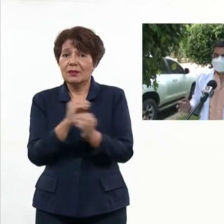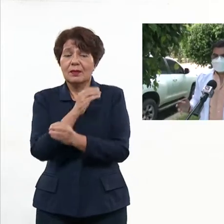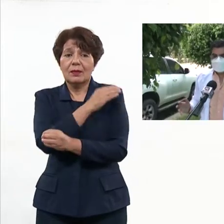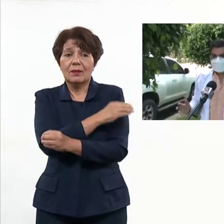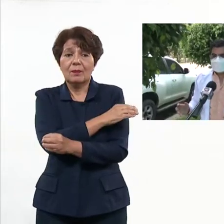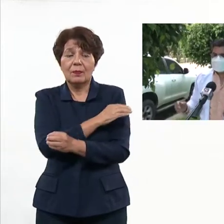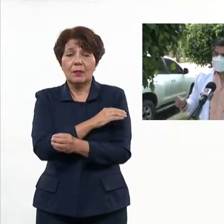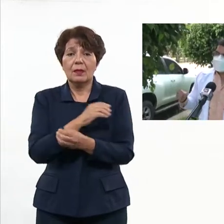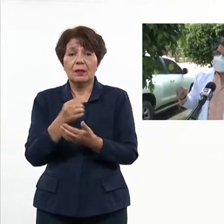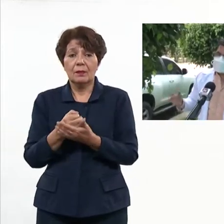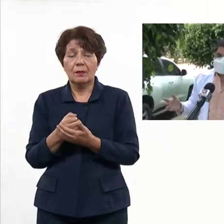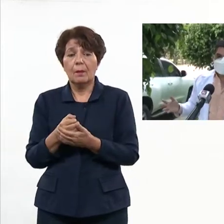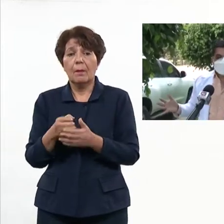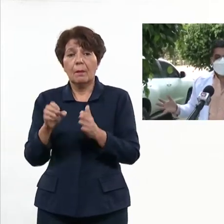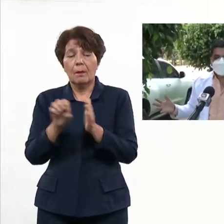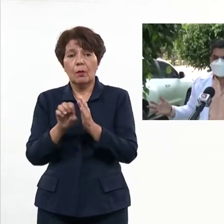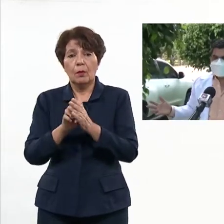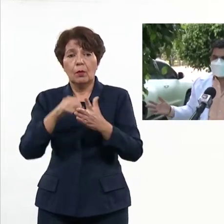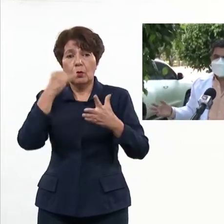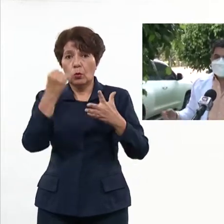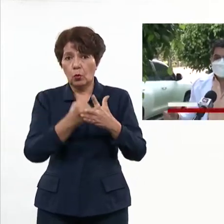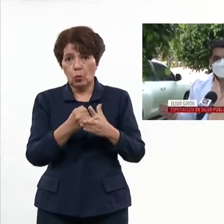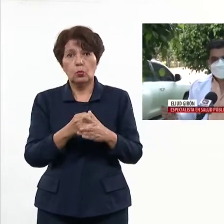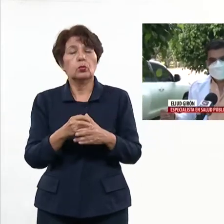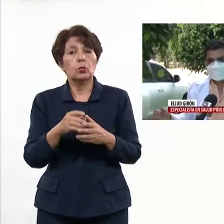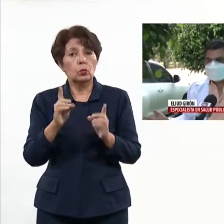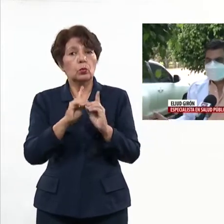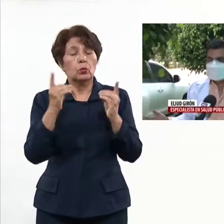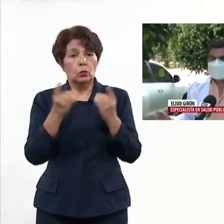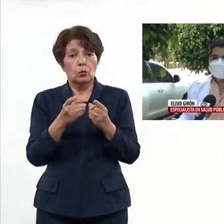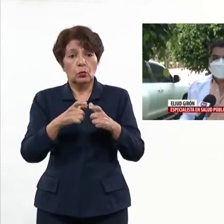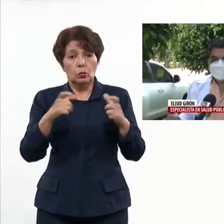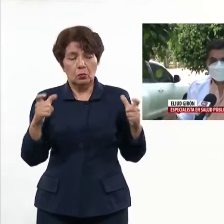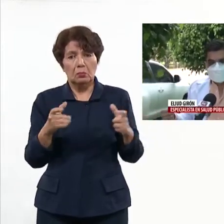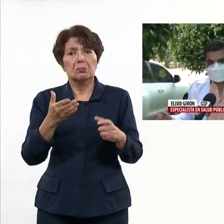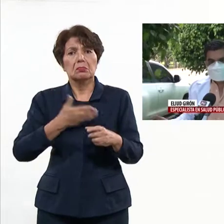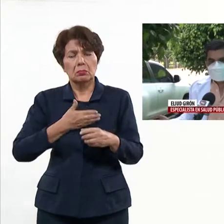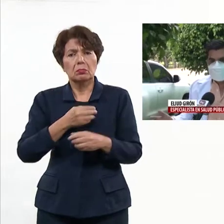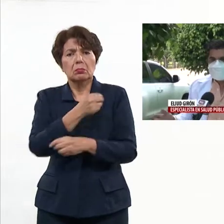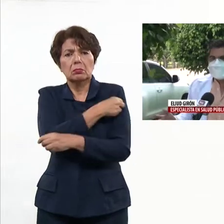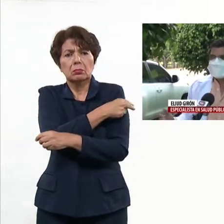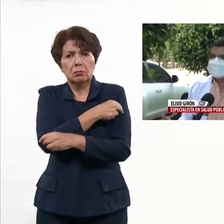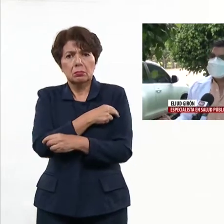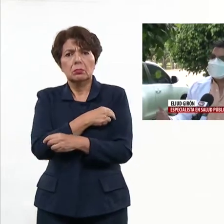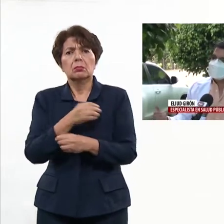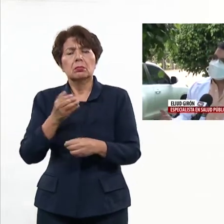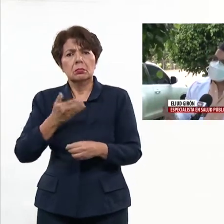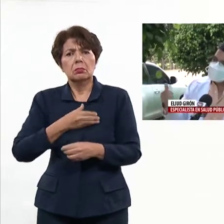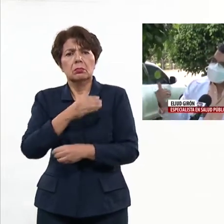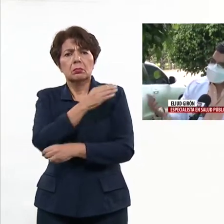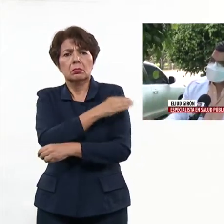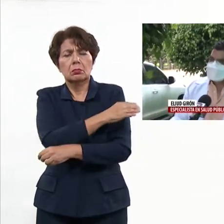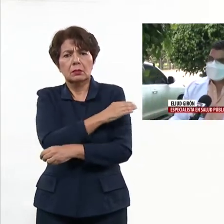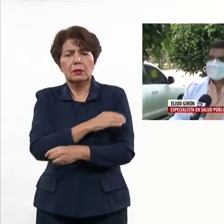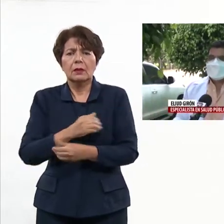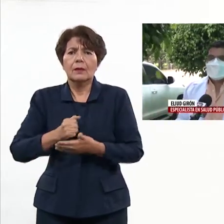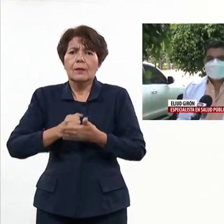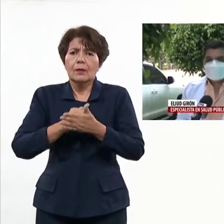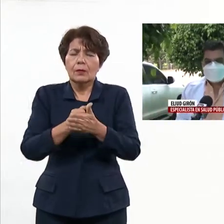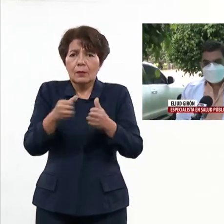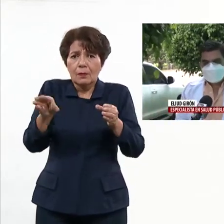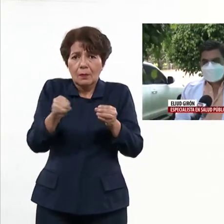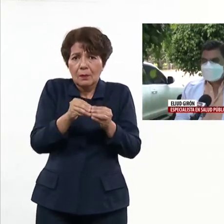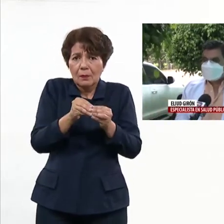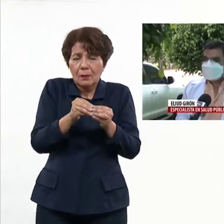formada en el área rural por ejemplo olancho que es muy grande pero tiene sus hospitales tiene sus unidades de salud y es necesario reforzarla